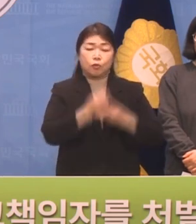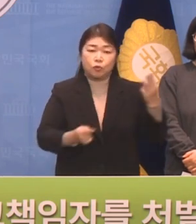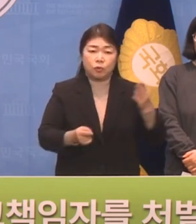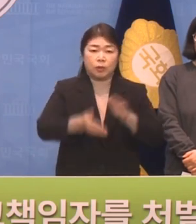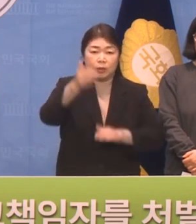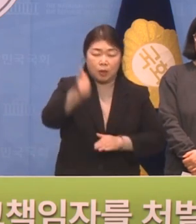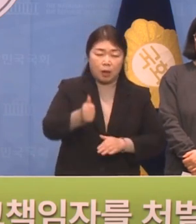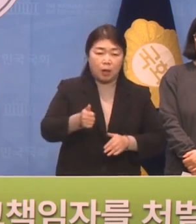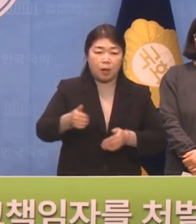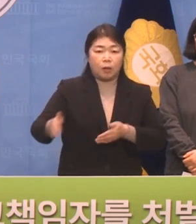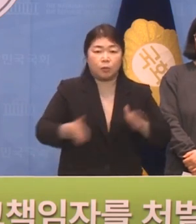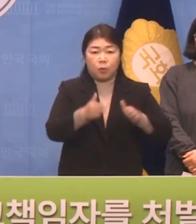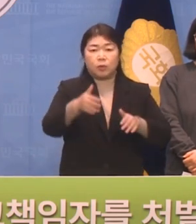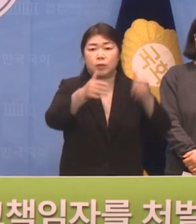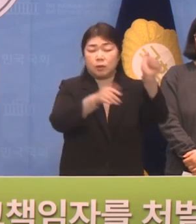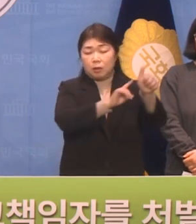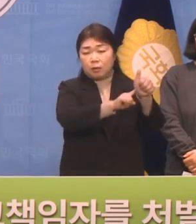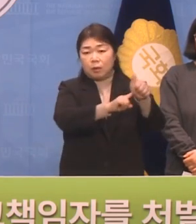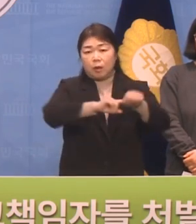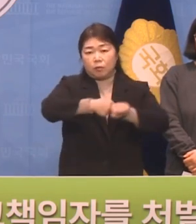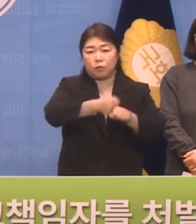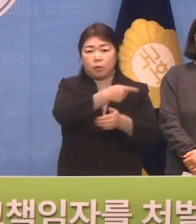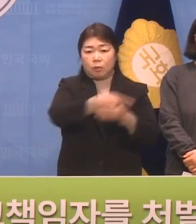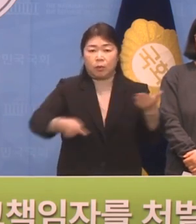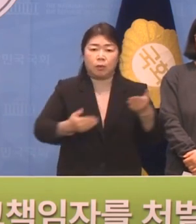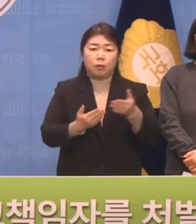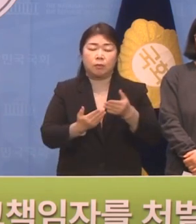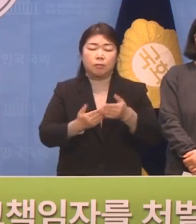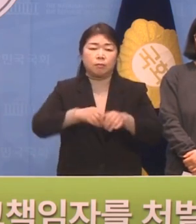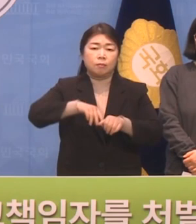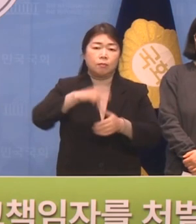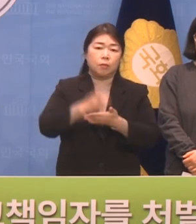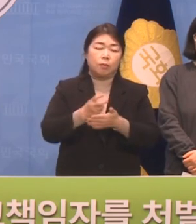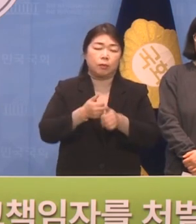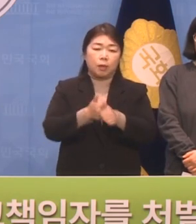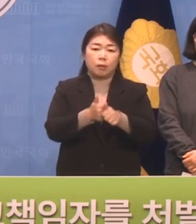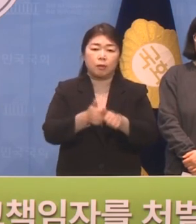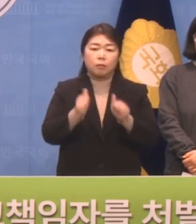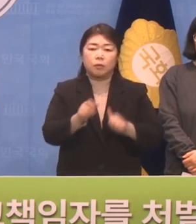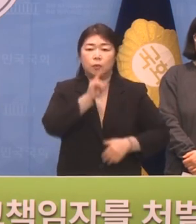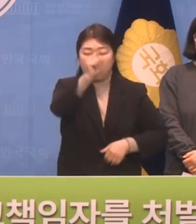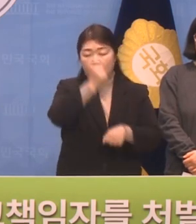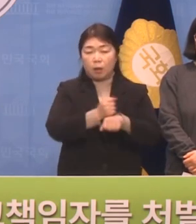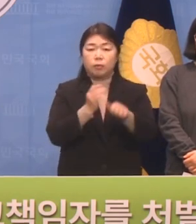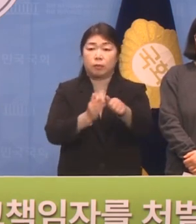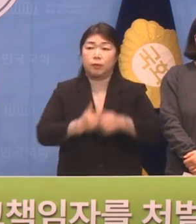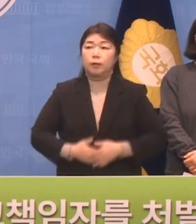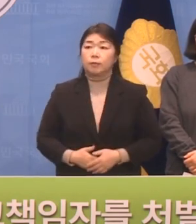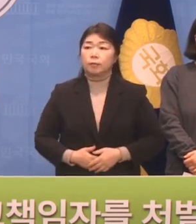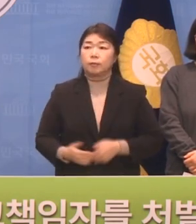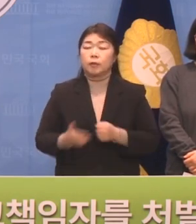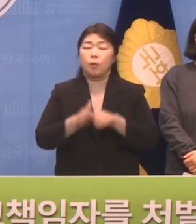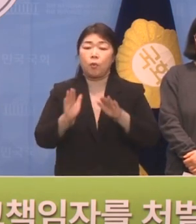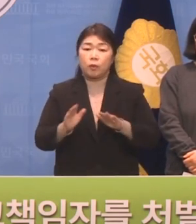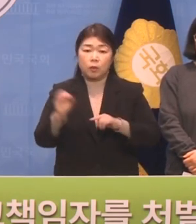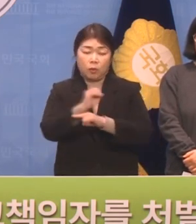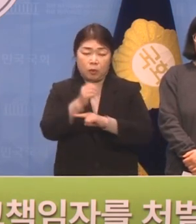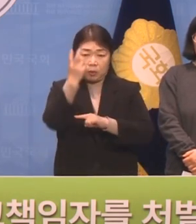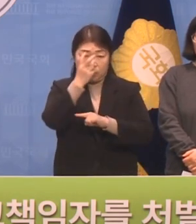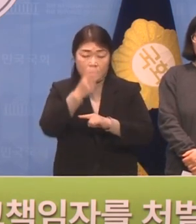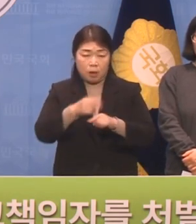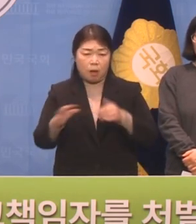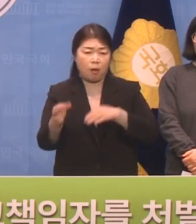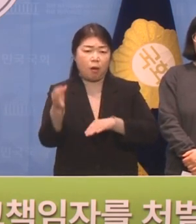도지사를 중대재해처벌법으로 기소하여 처벌해 주시기 바랍니다. 그래서 오늘 저희는 오송참사의 부실조사를